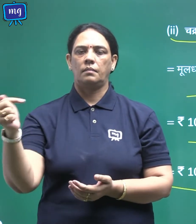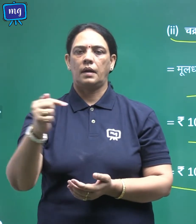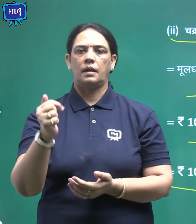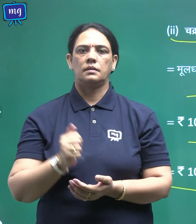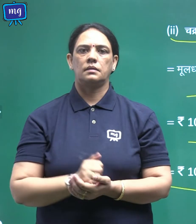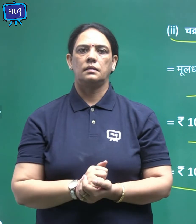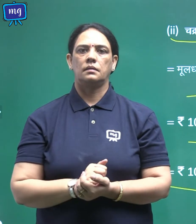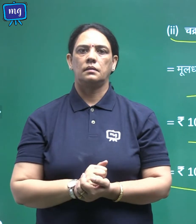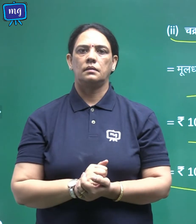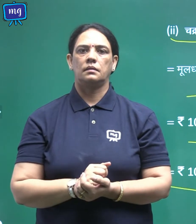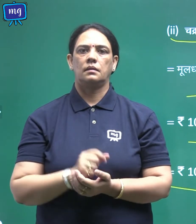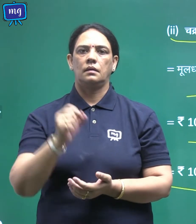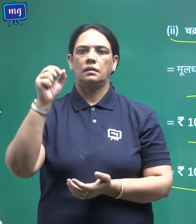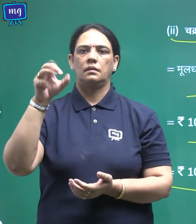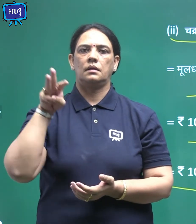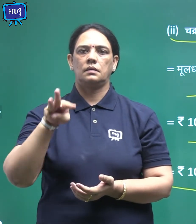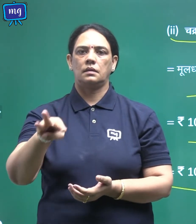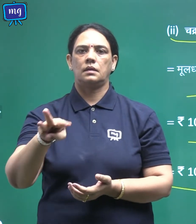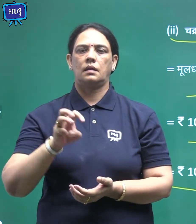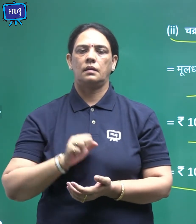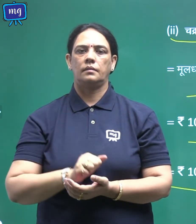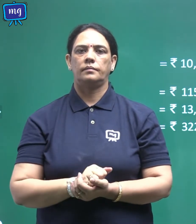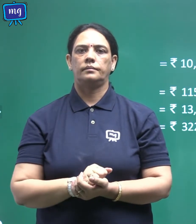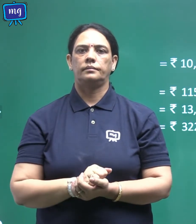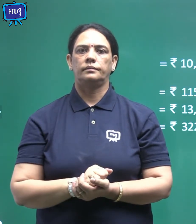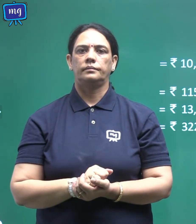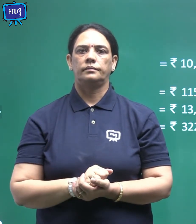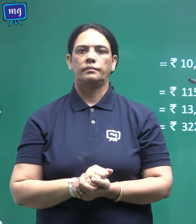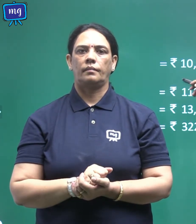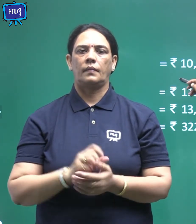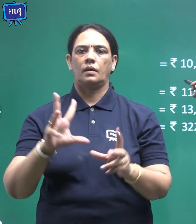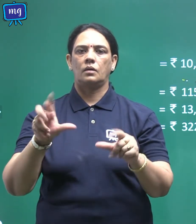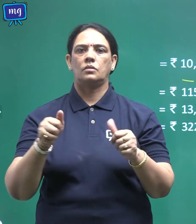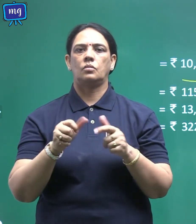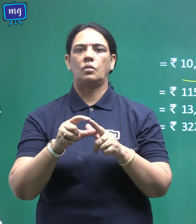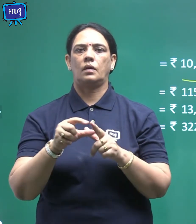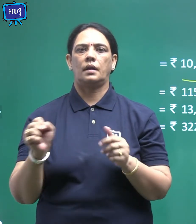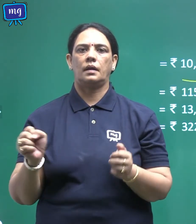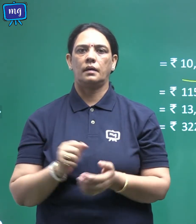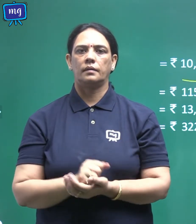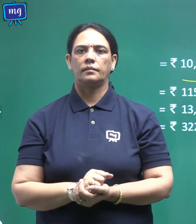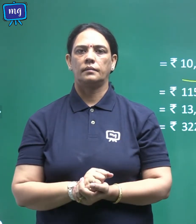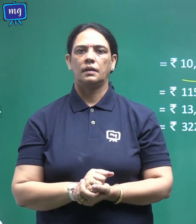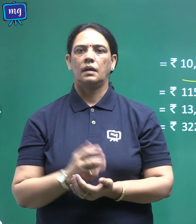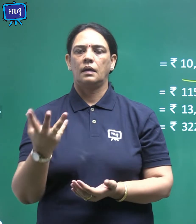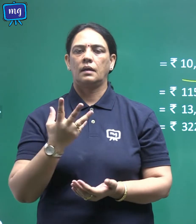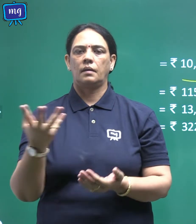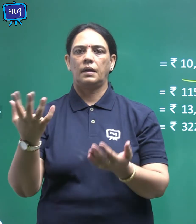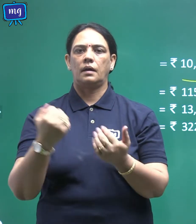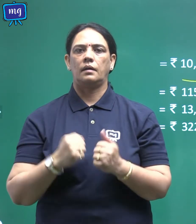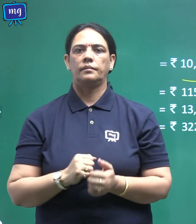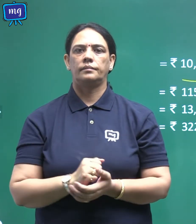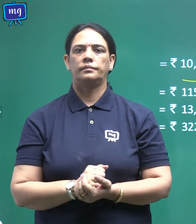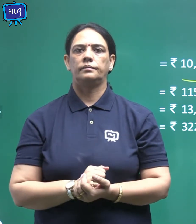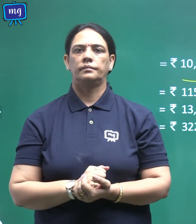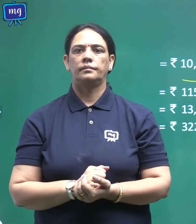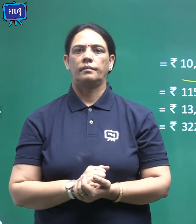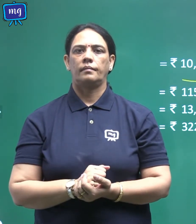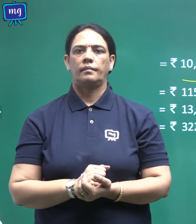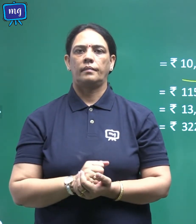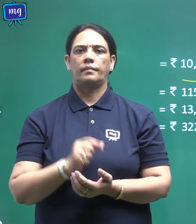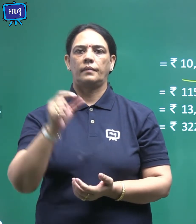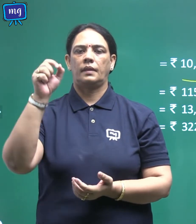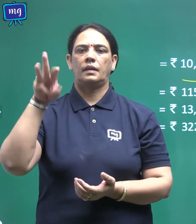माइनस 10,000। हल करेंगे, क्या मिला? 10,000